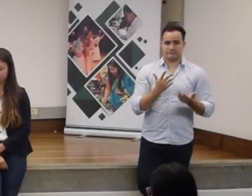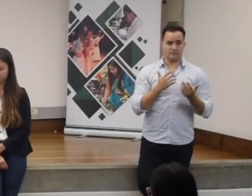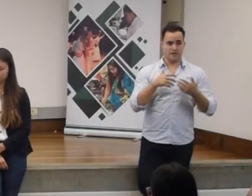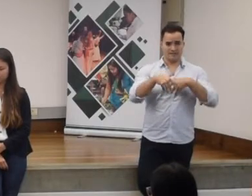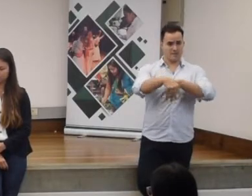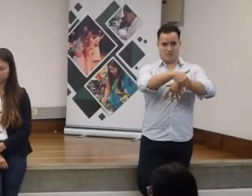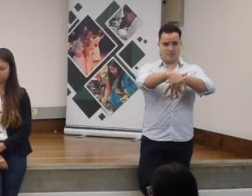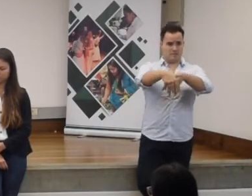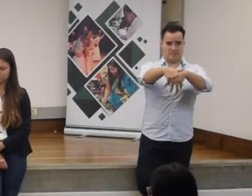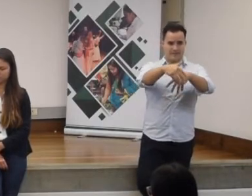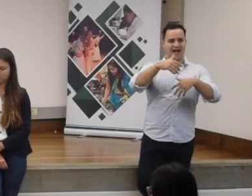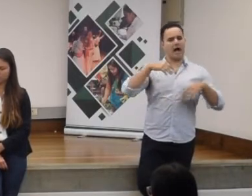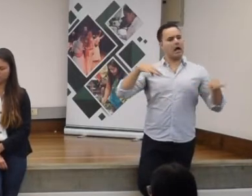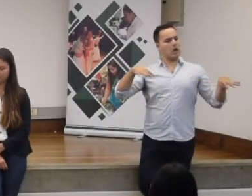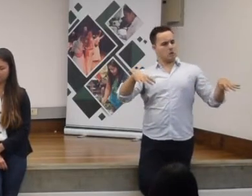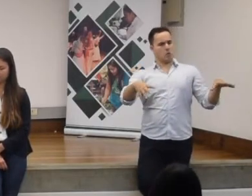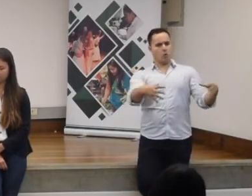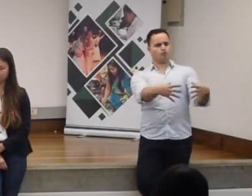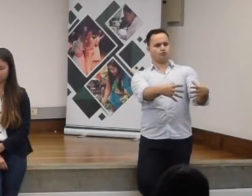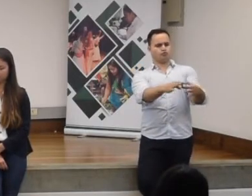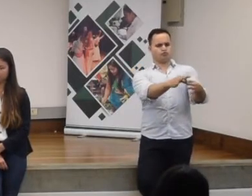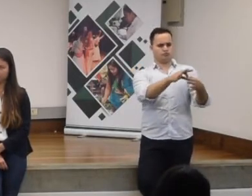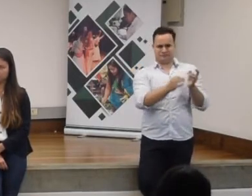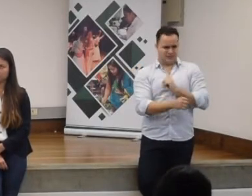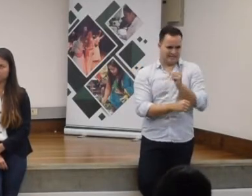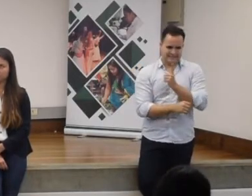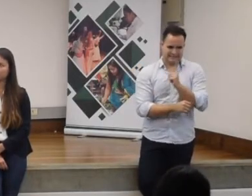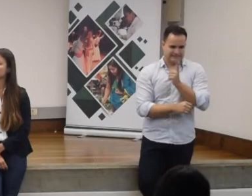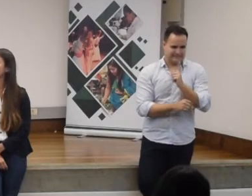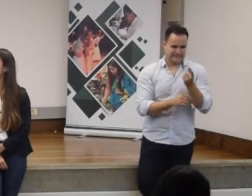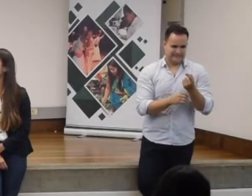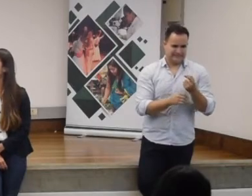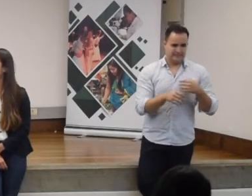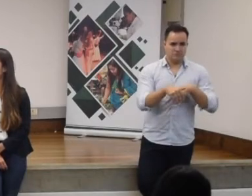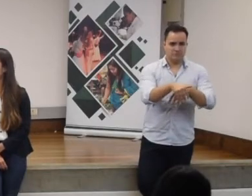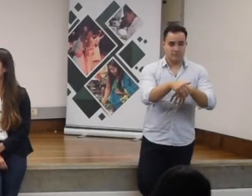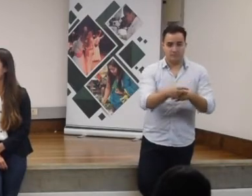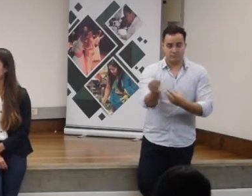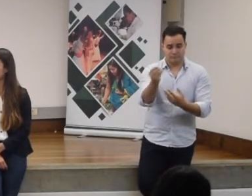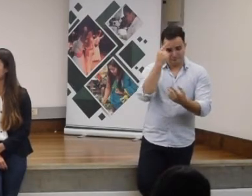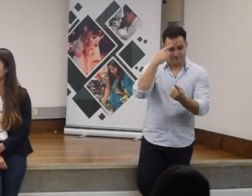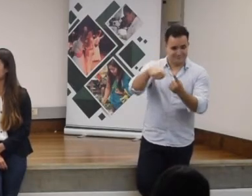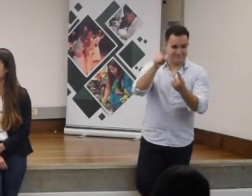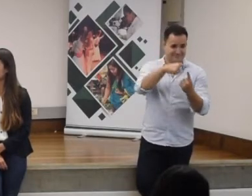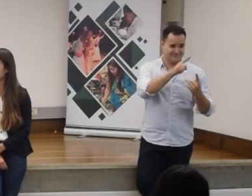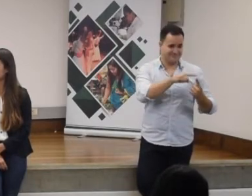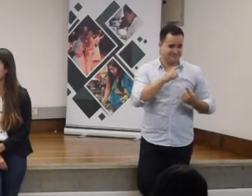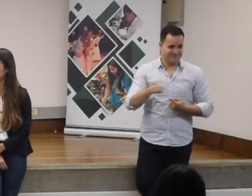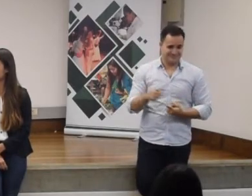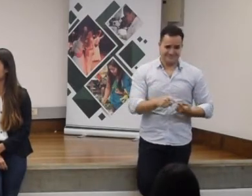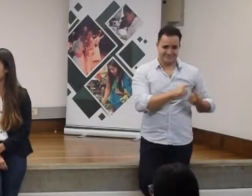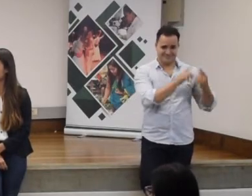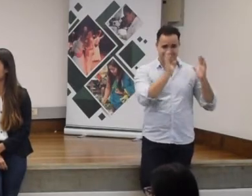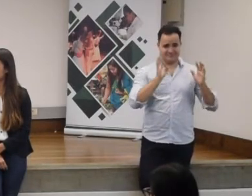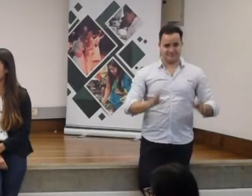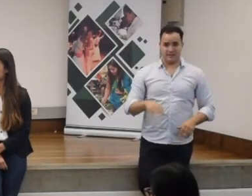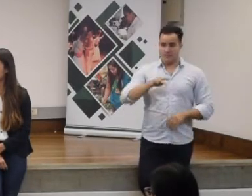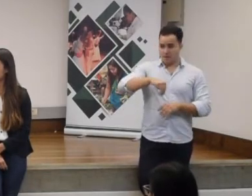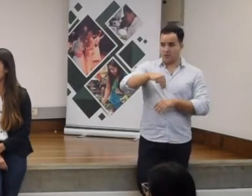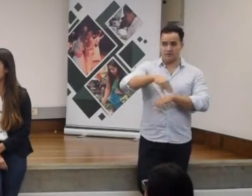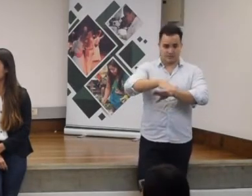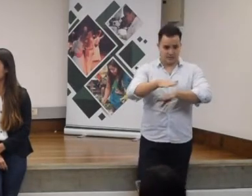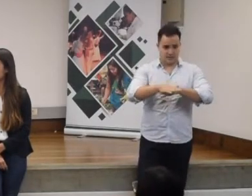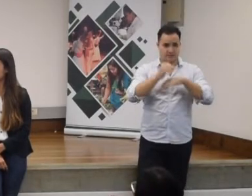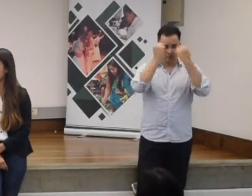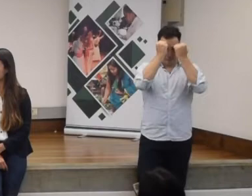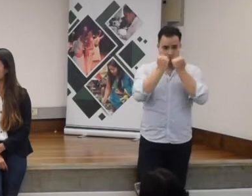Y recuerden que en la universidad coexistimos muchos grupos. El lunes en la tarde los muchachos capuchos estaban